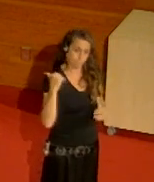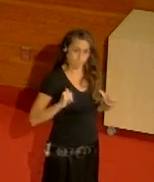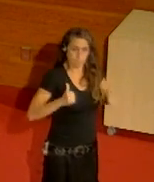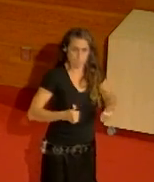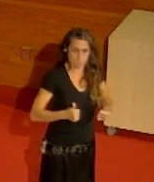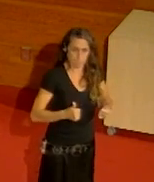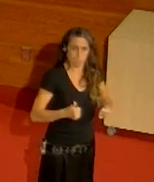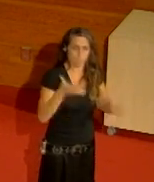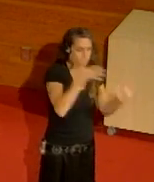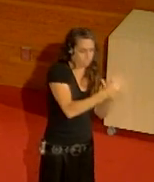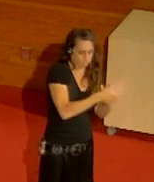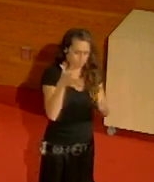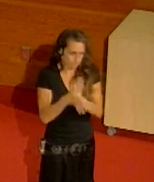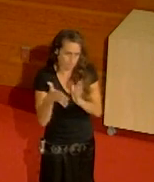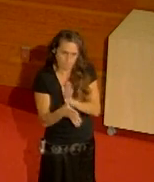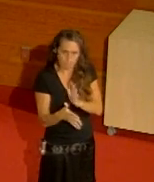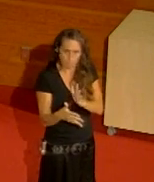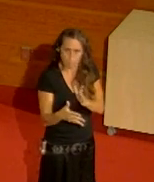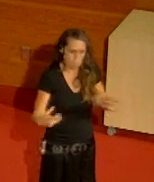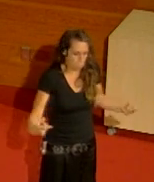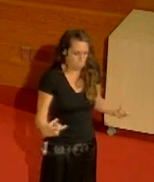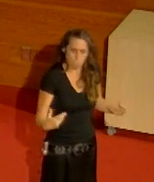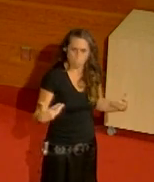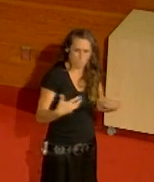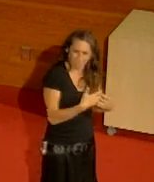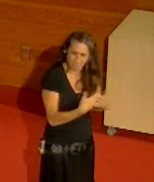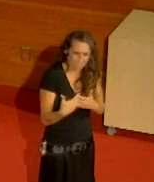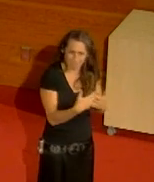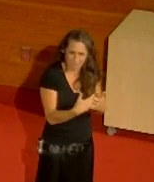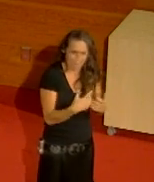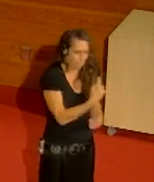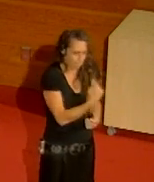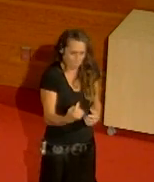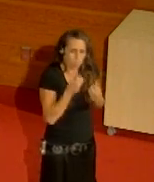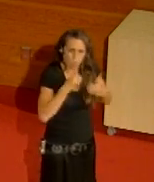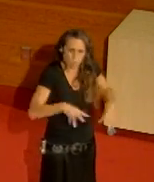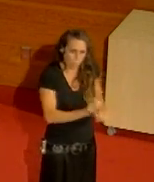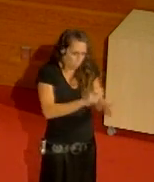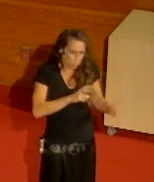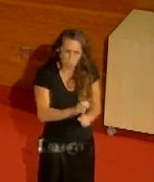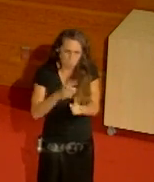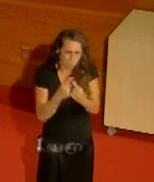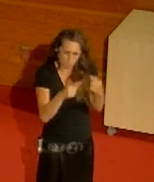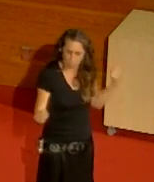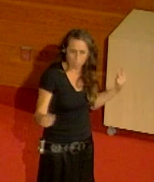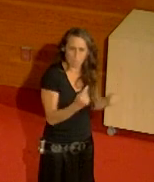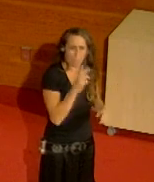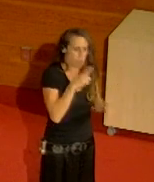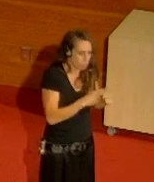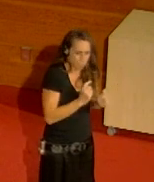cada lado está ve la historia desde su punto de vista y llama las cosas de maneras totalmente diferentes